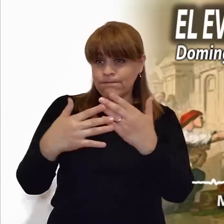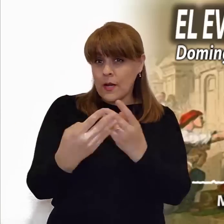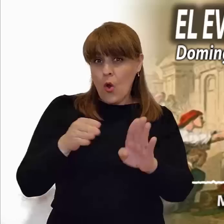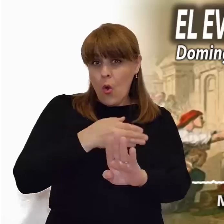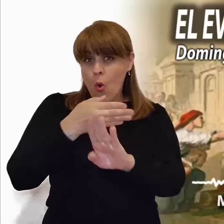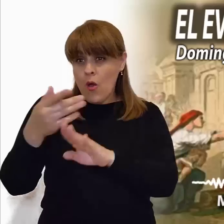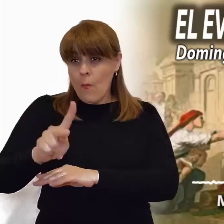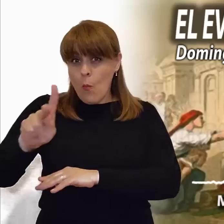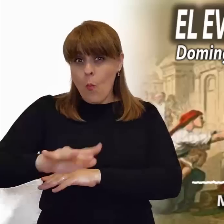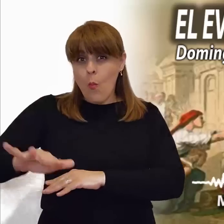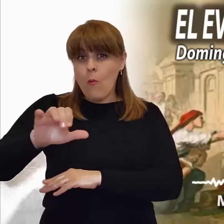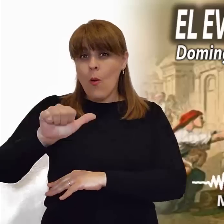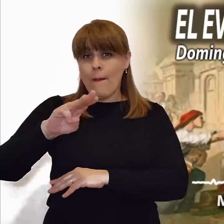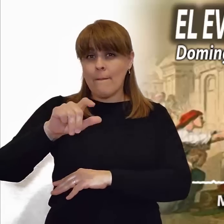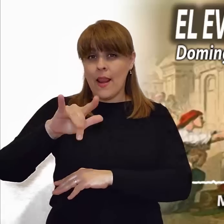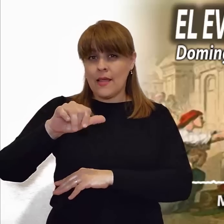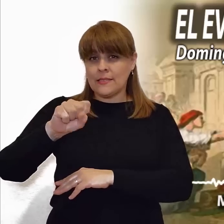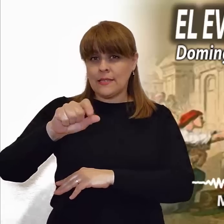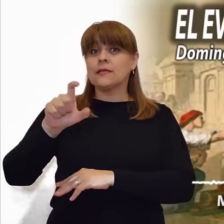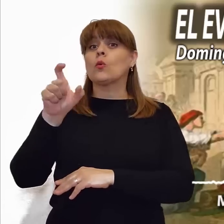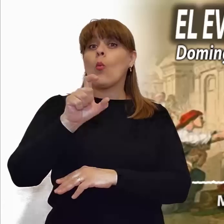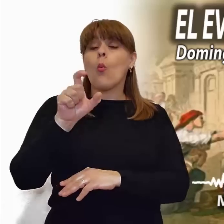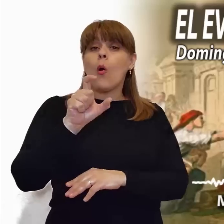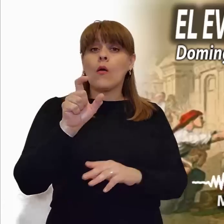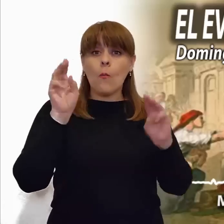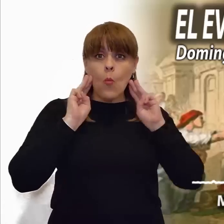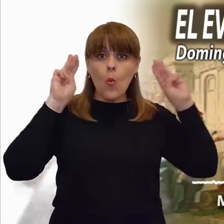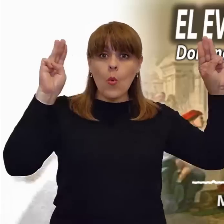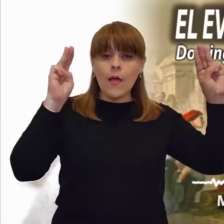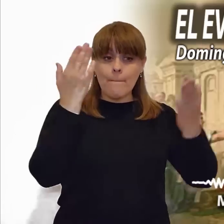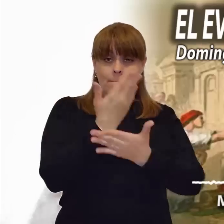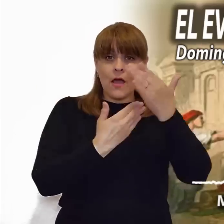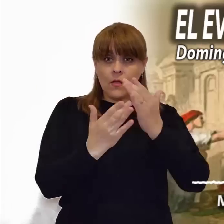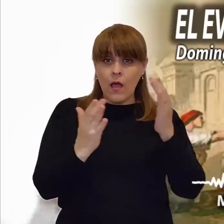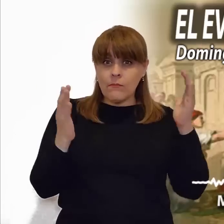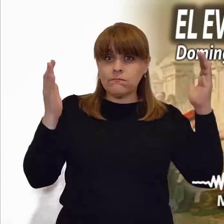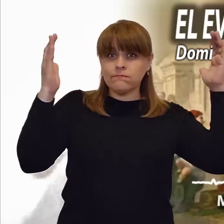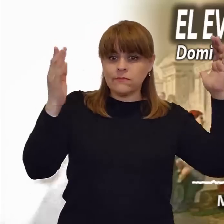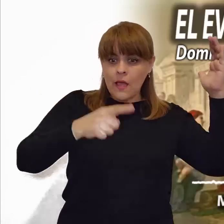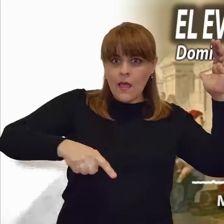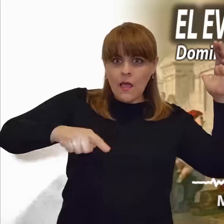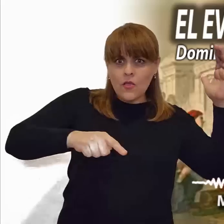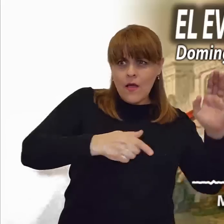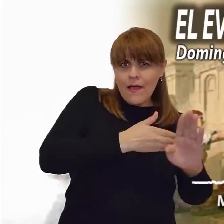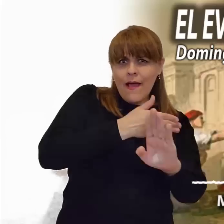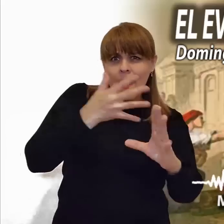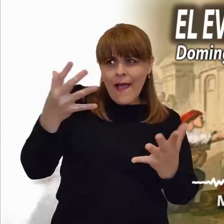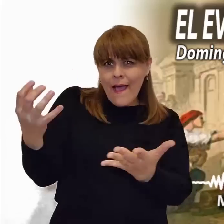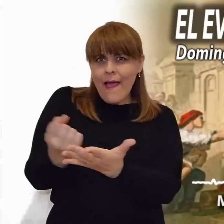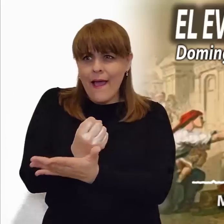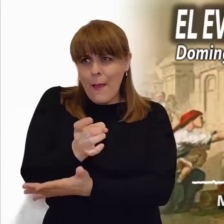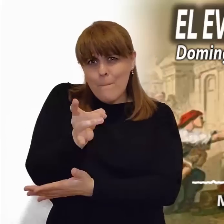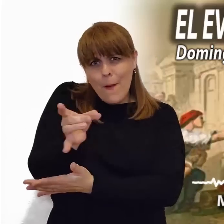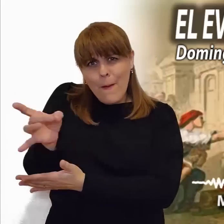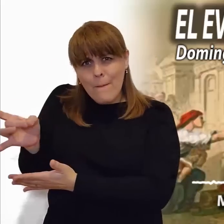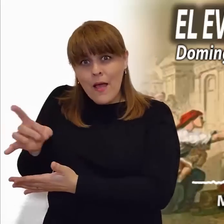amalecitas. Cuando mantiene sus manos en alto suplicando, Israel domina. Pero cuando se